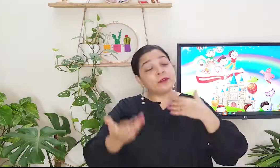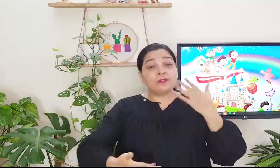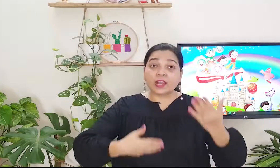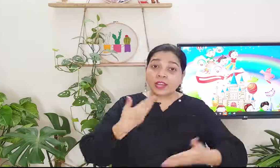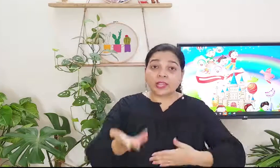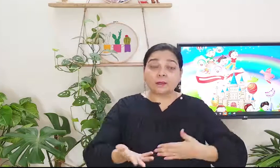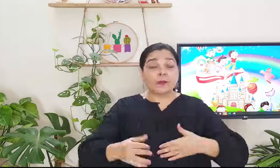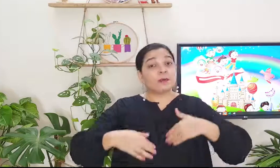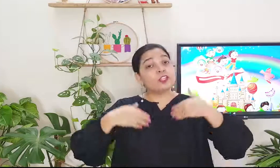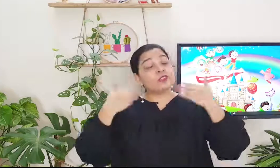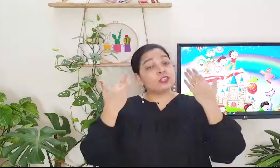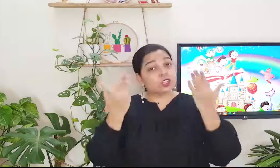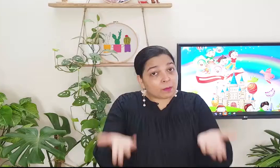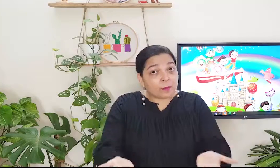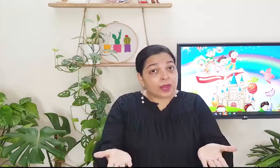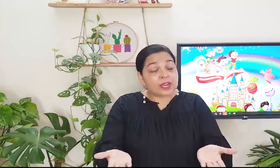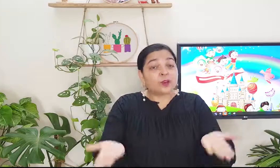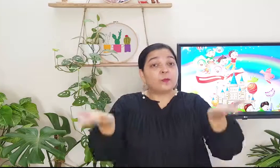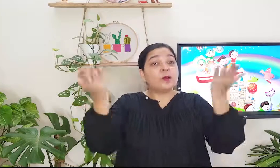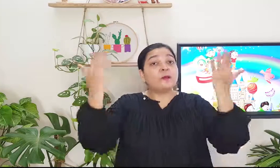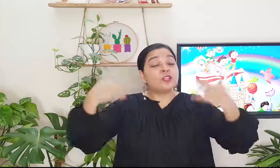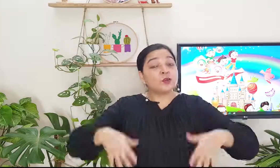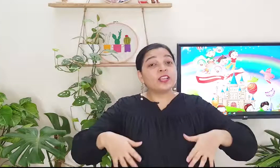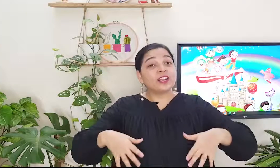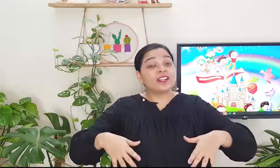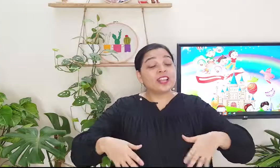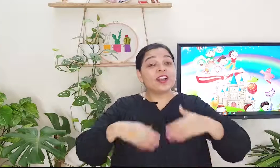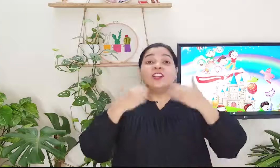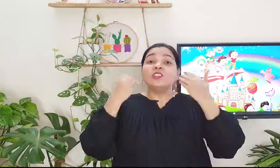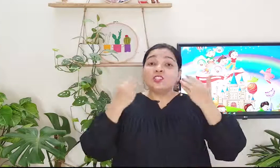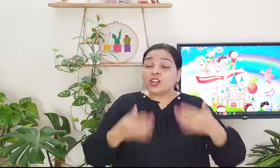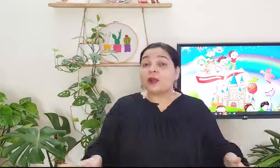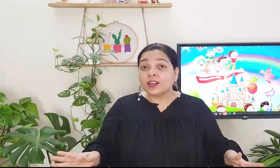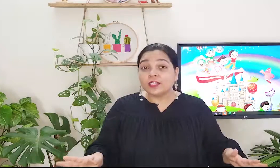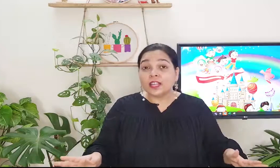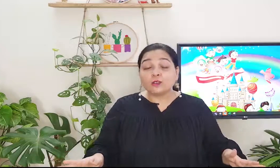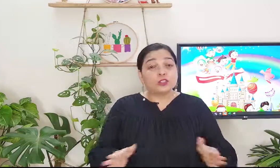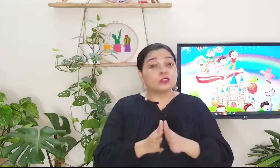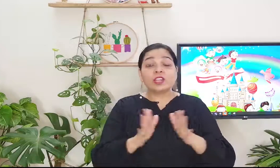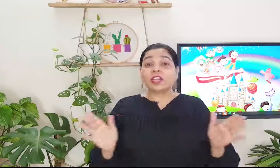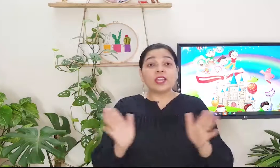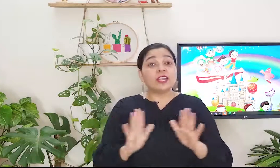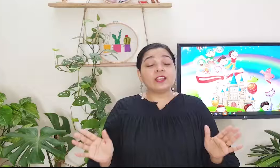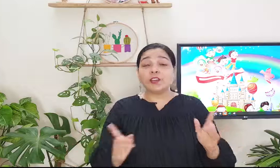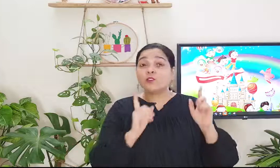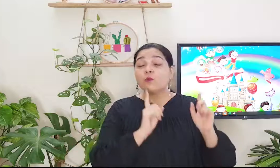তারা মন বদলে ঈশ্বরের সামনে ক্ষমা চেয়ে নেবে আর প্রভু তাদেরকে ক্ষমা করে দেবে। না না না না, এটা